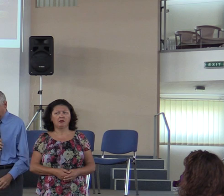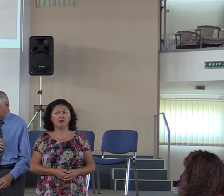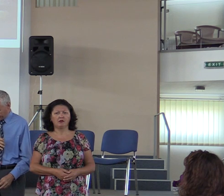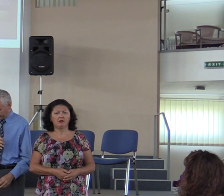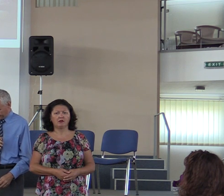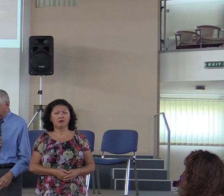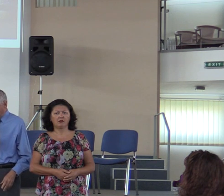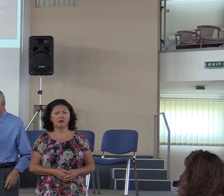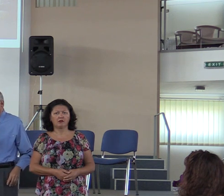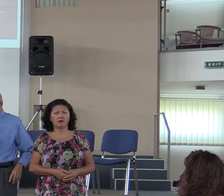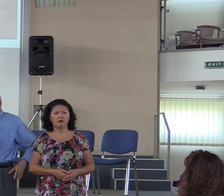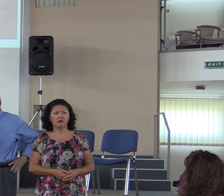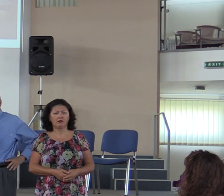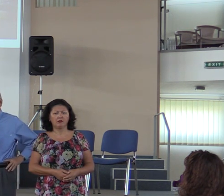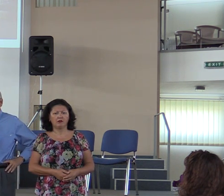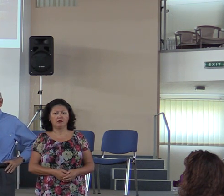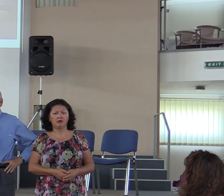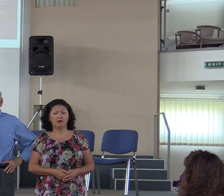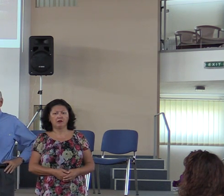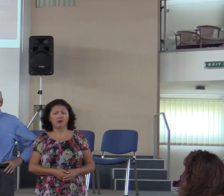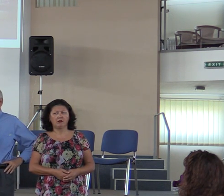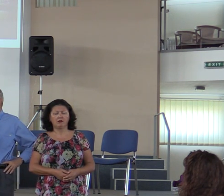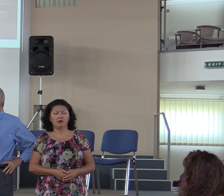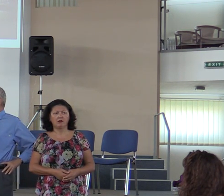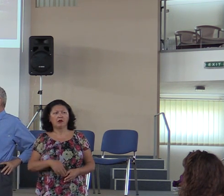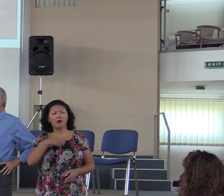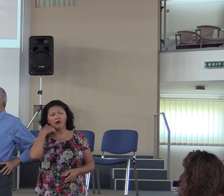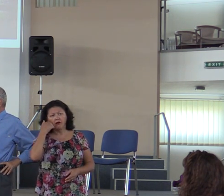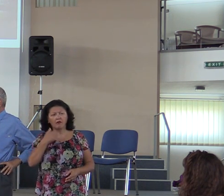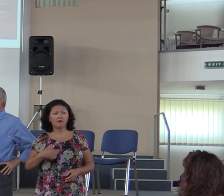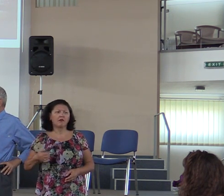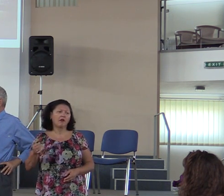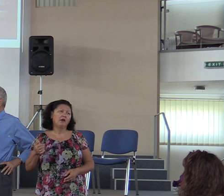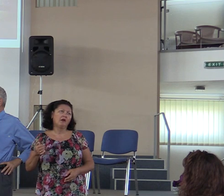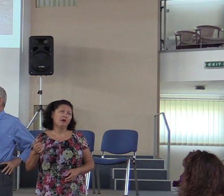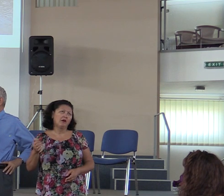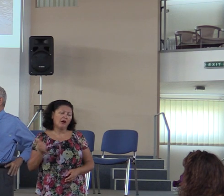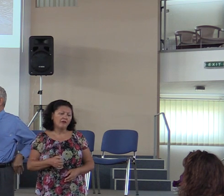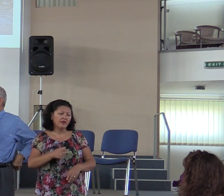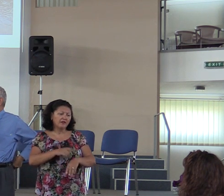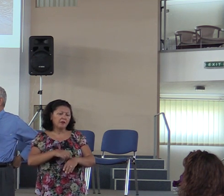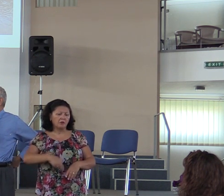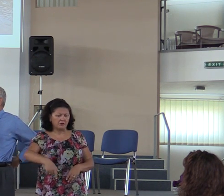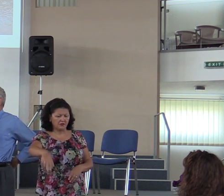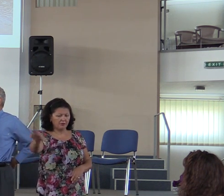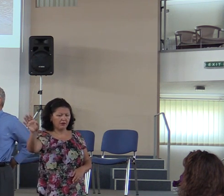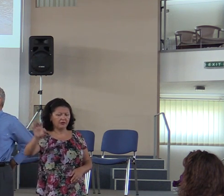when it came time to leave, și când au venit timpul ca să plece, they looked